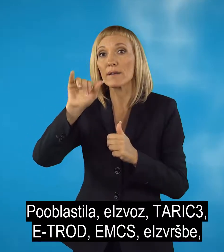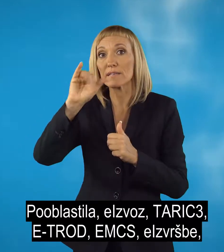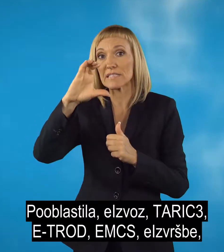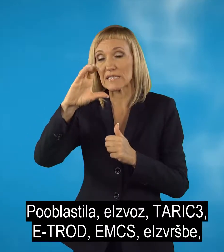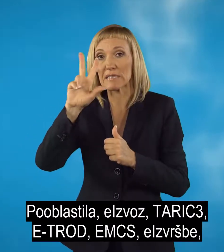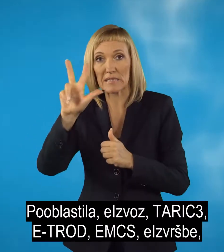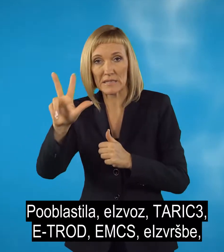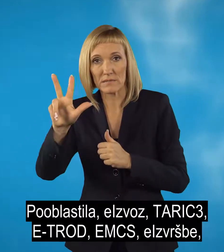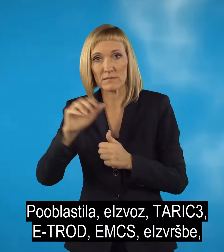TARIC3,